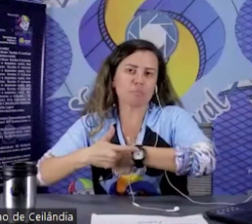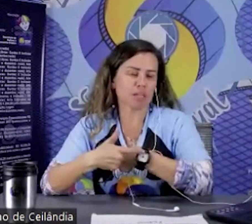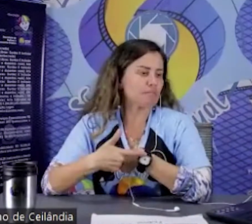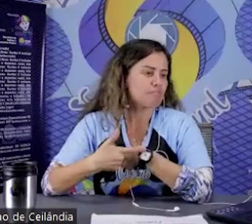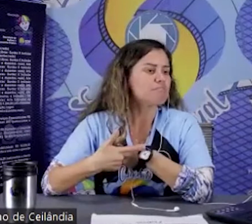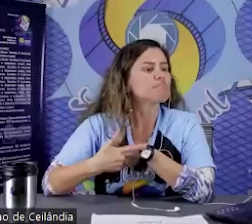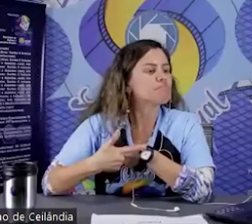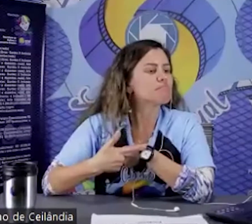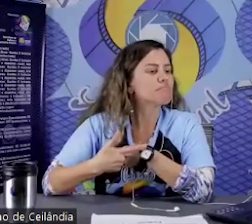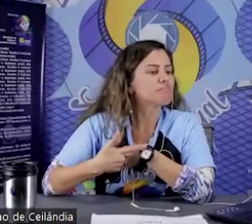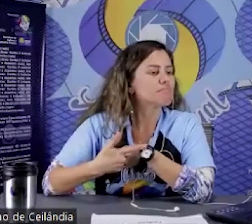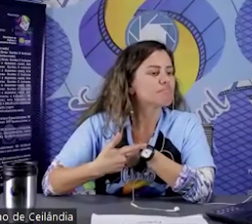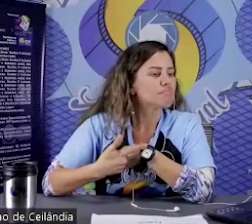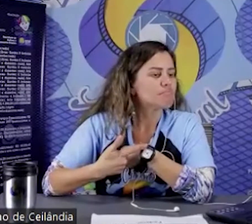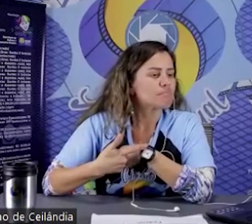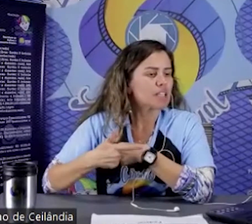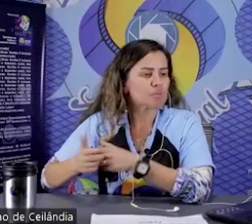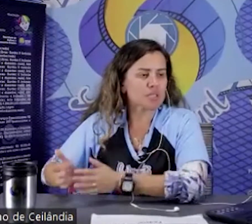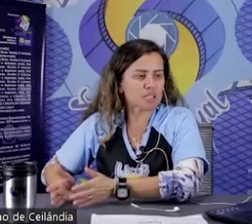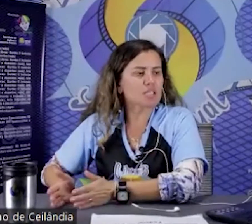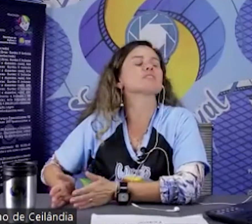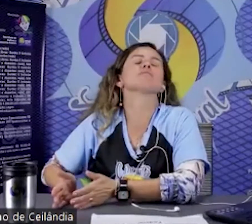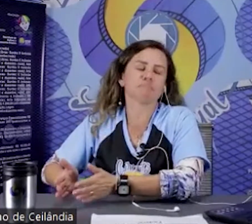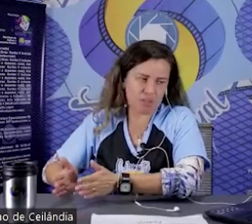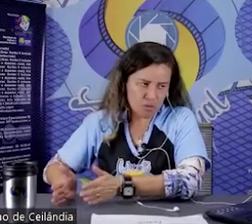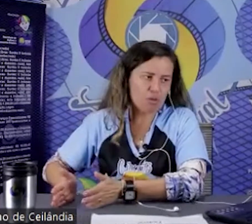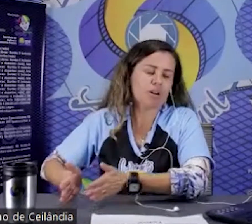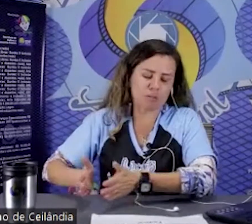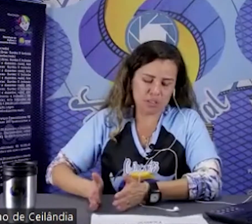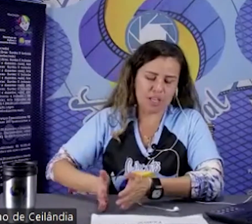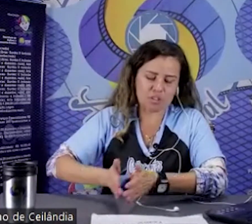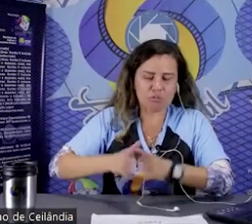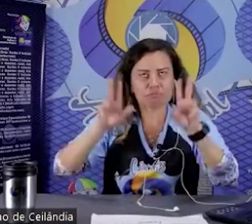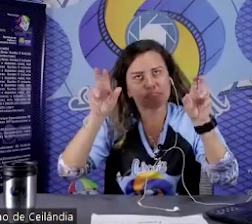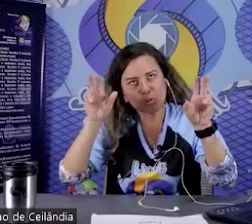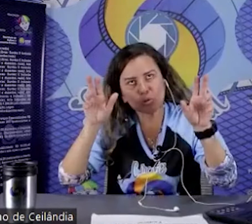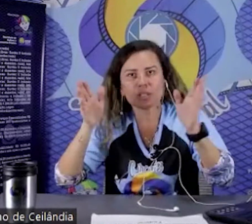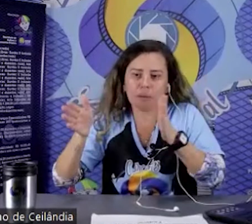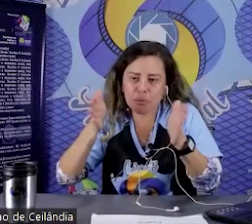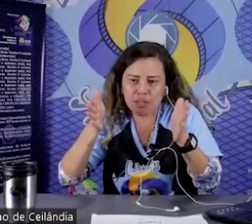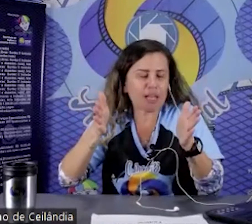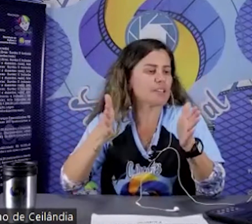né? Sim, também Eles tem sim. precisam colocar o texto no tempo que está ali.